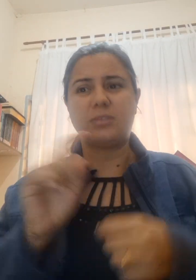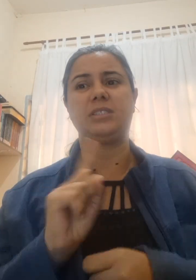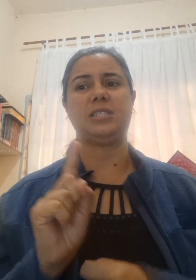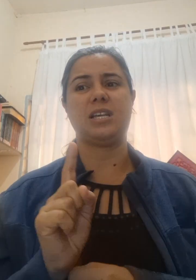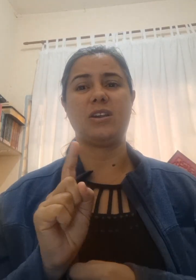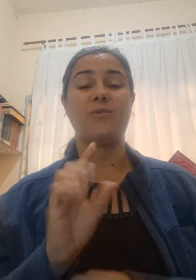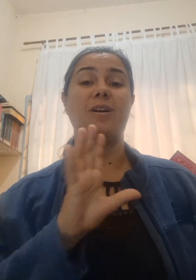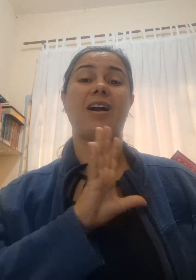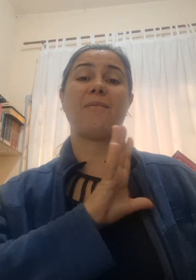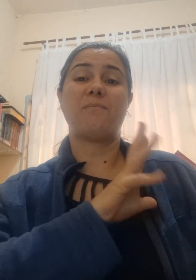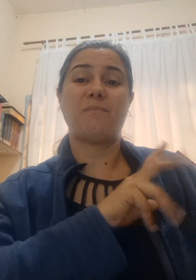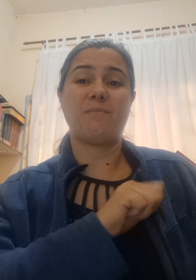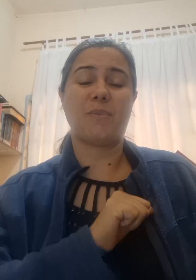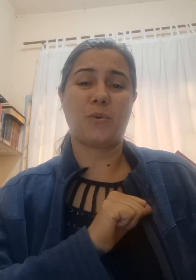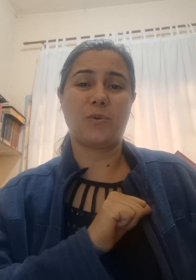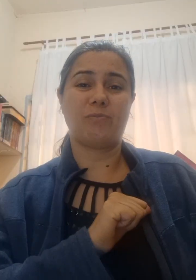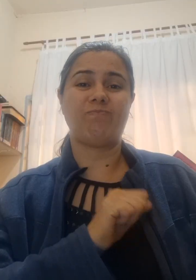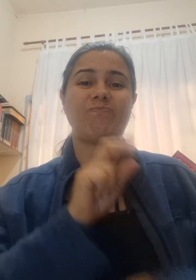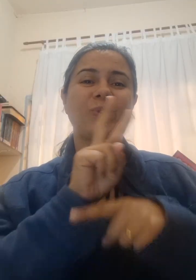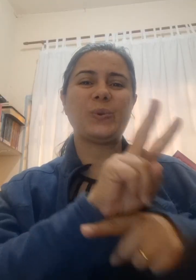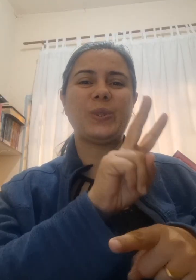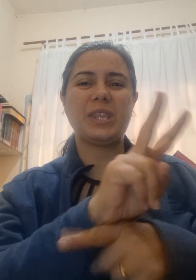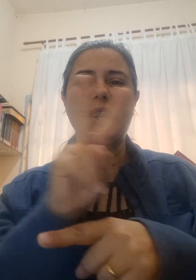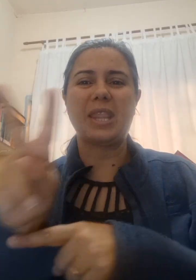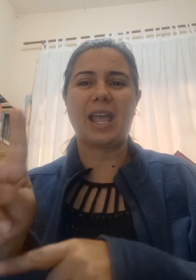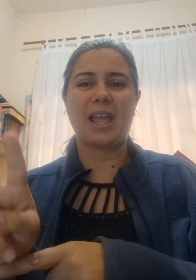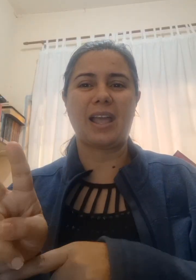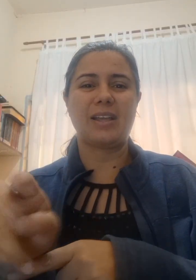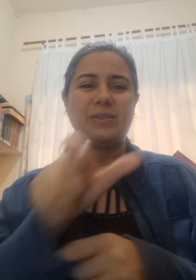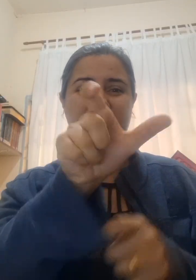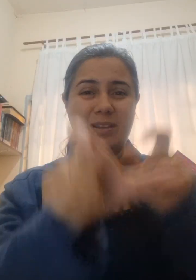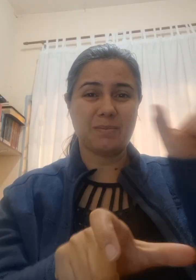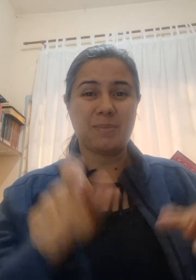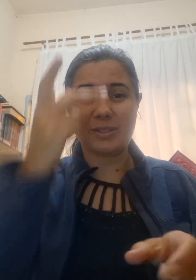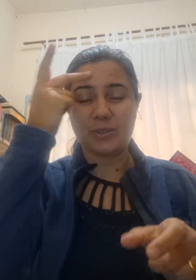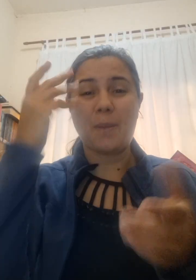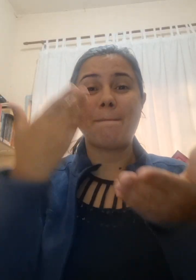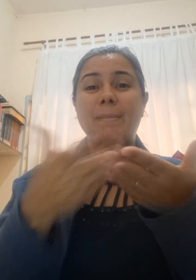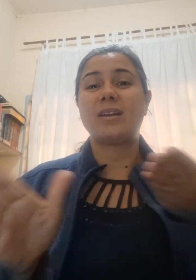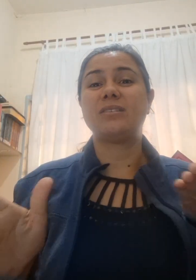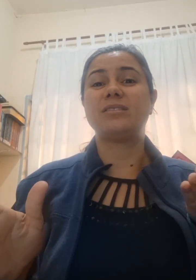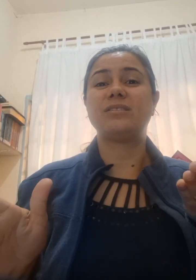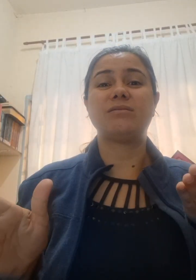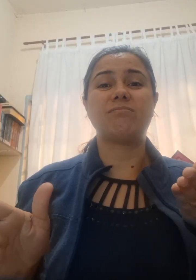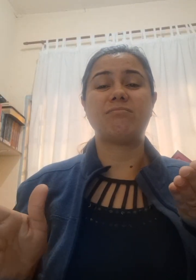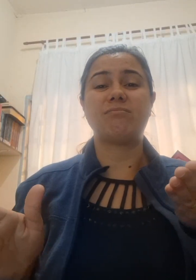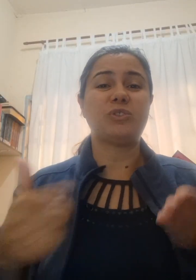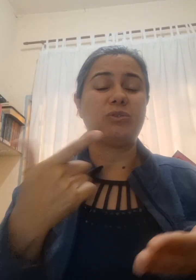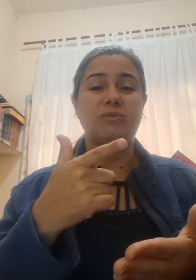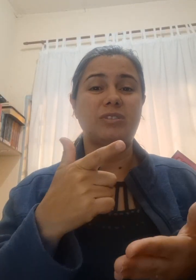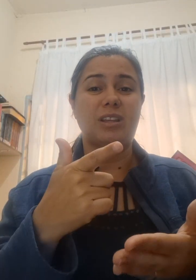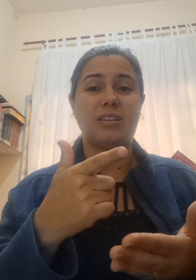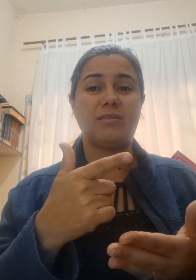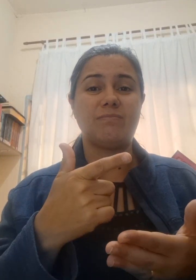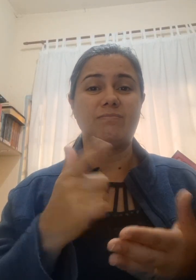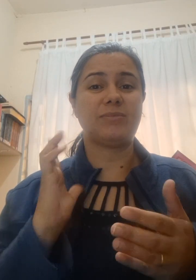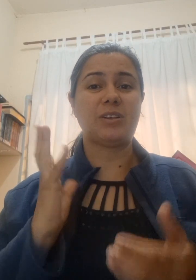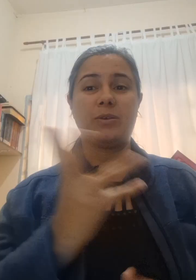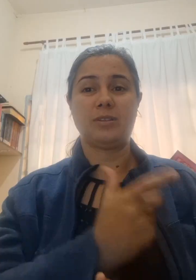Não julga elas, mas ama elas. Cuida delas, das pessoas perdidas, que não